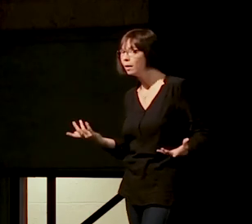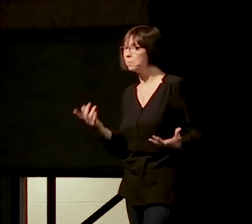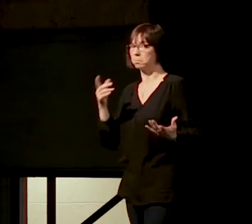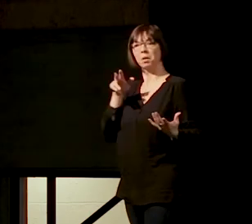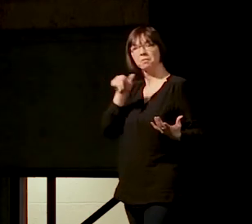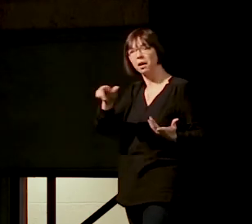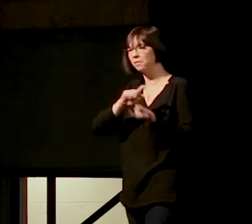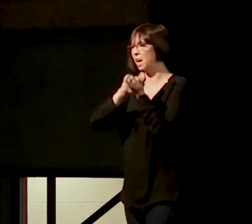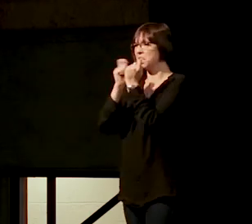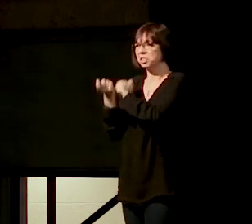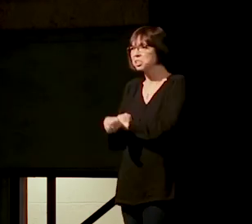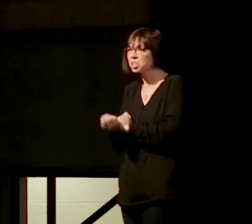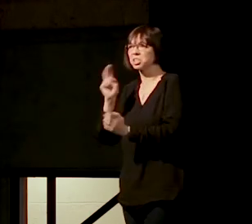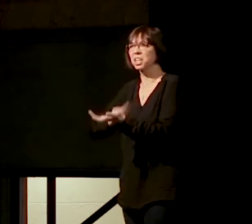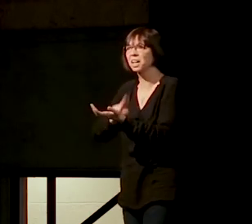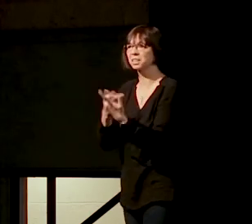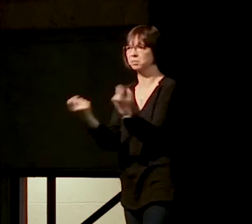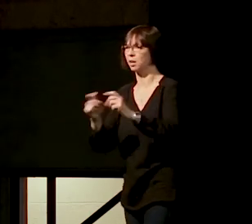ni décélérer.